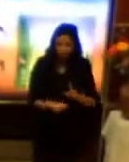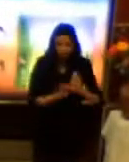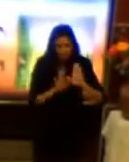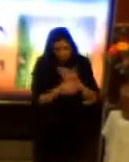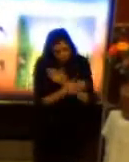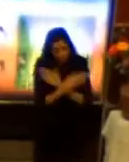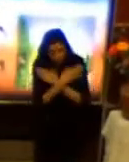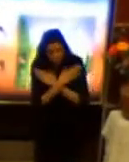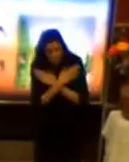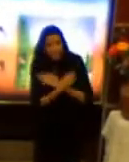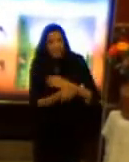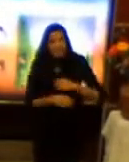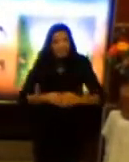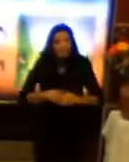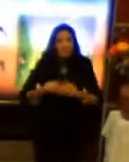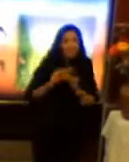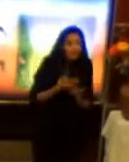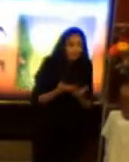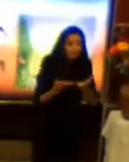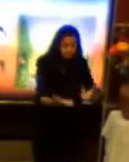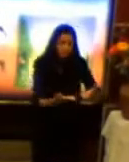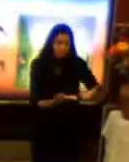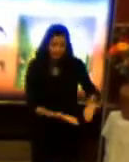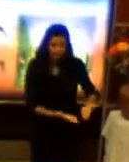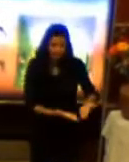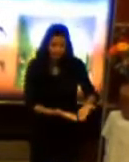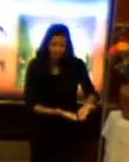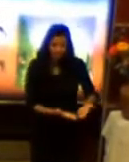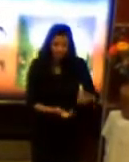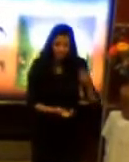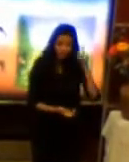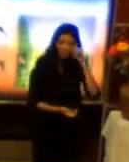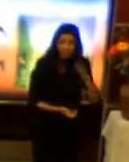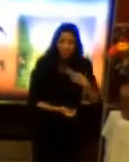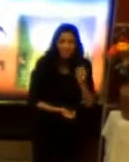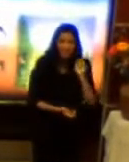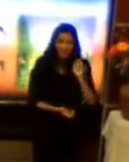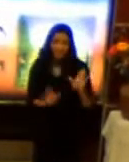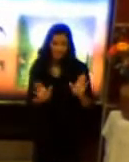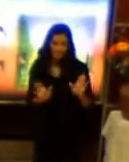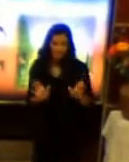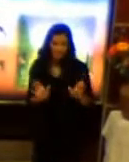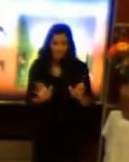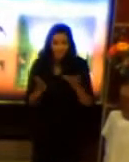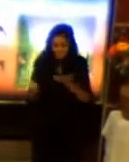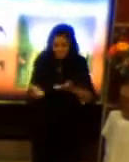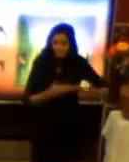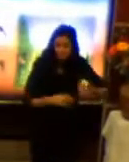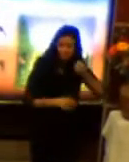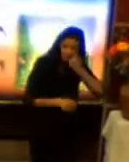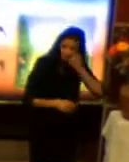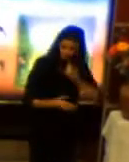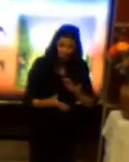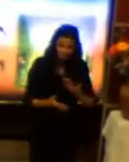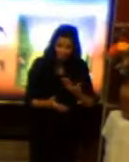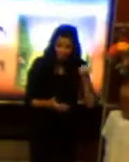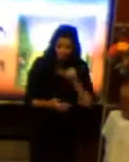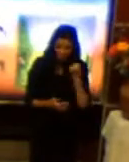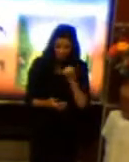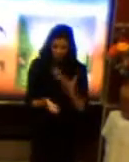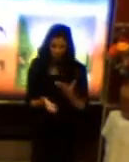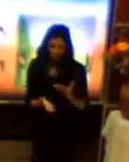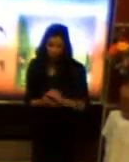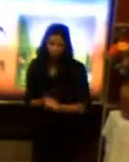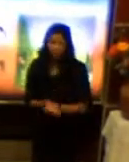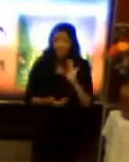en algo extraño, un sobrino, lo que sea. Entonces, Creo que eso fue lo que